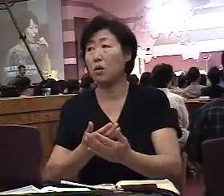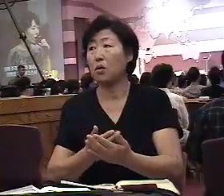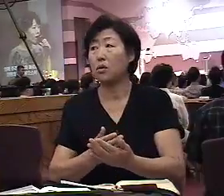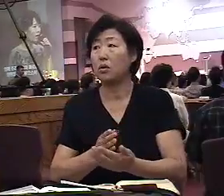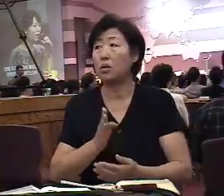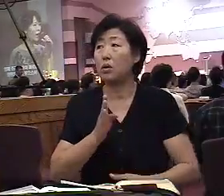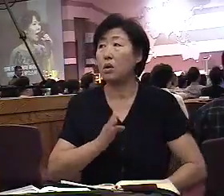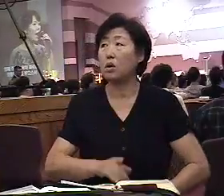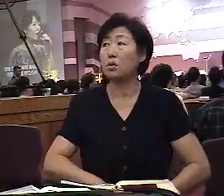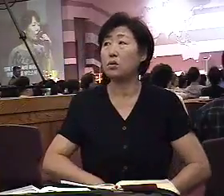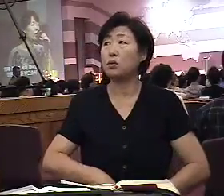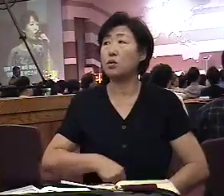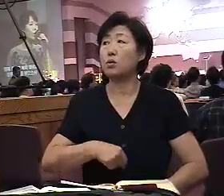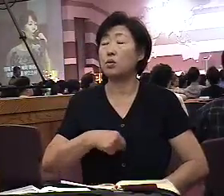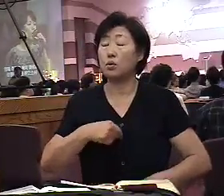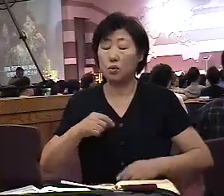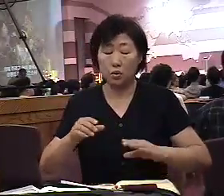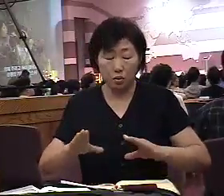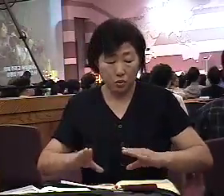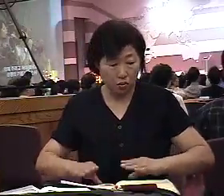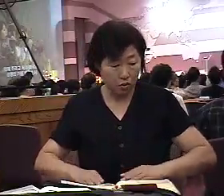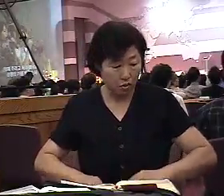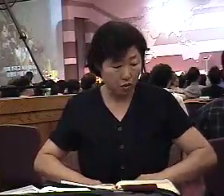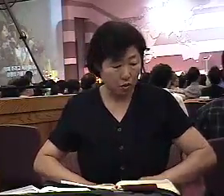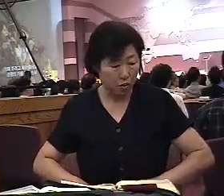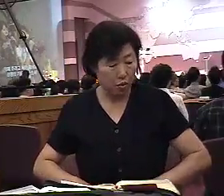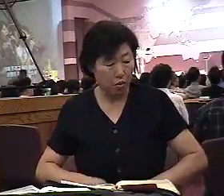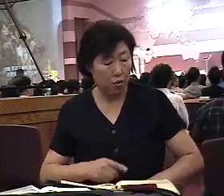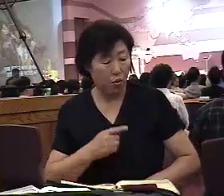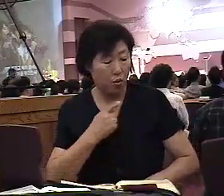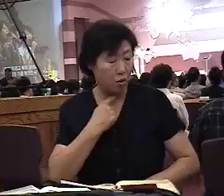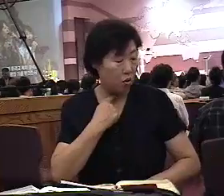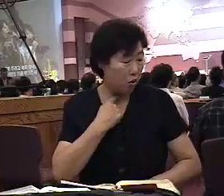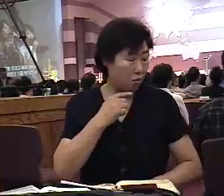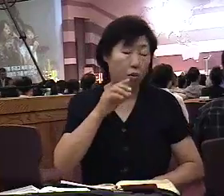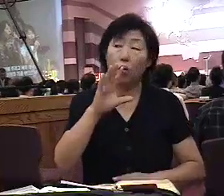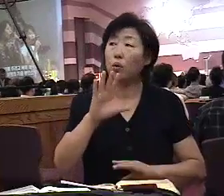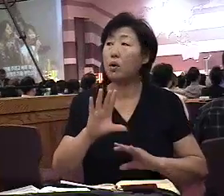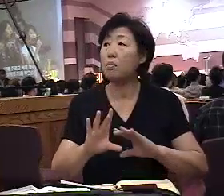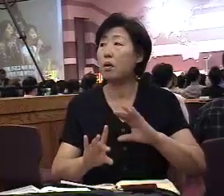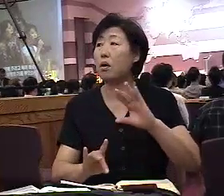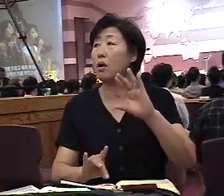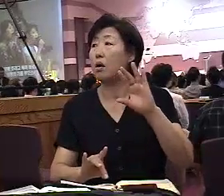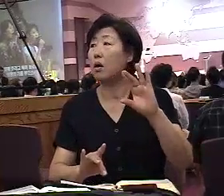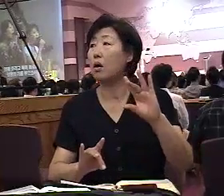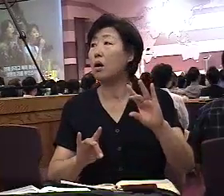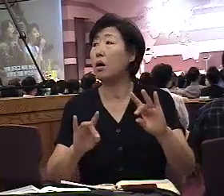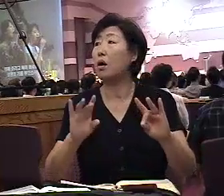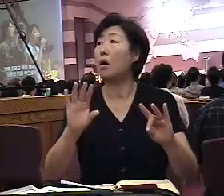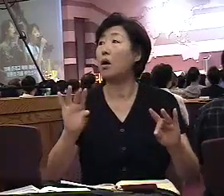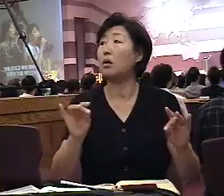하소서. 주의 줄이고 복이